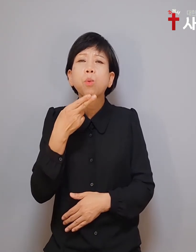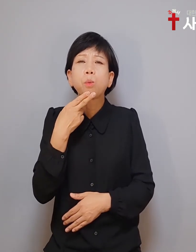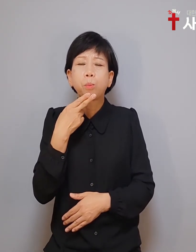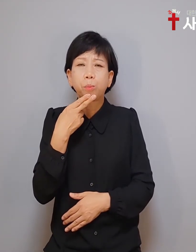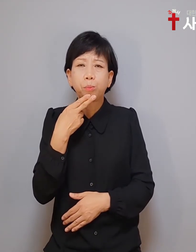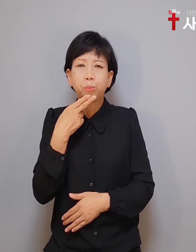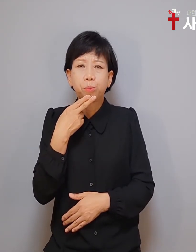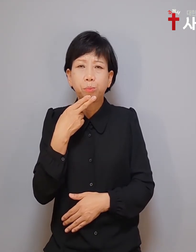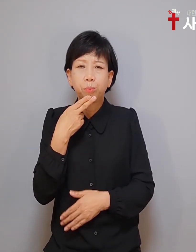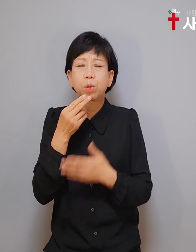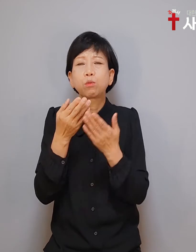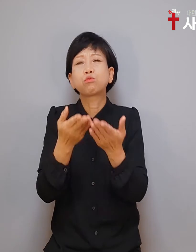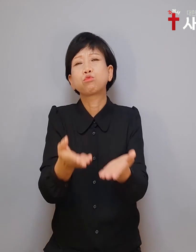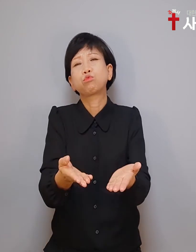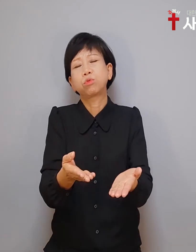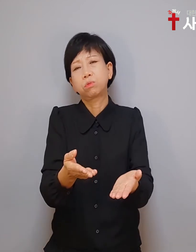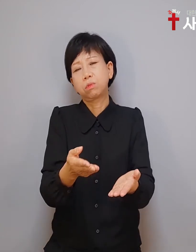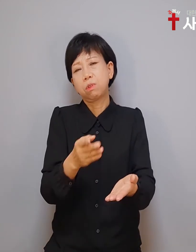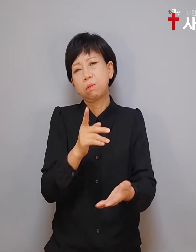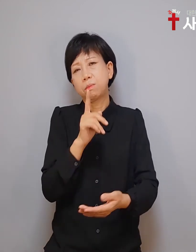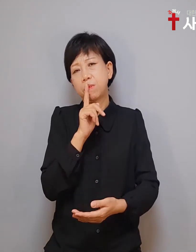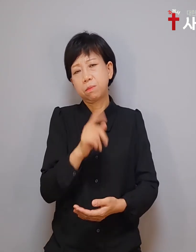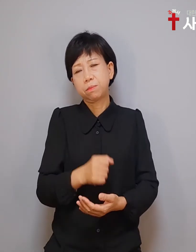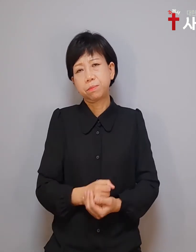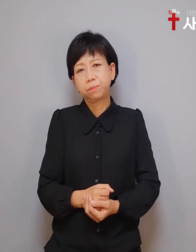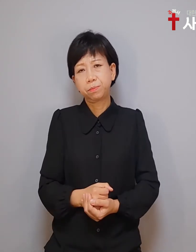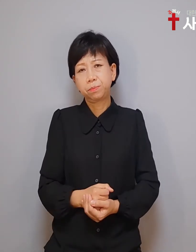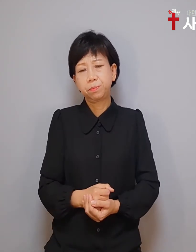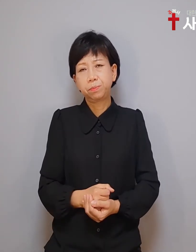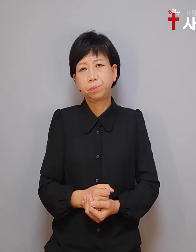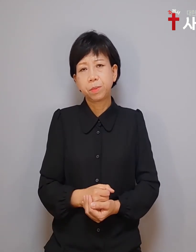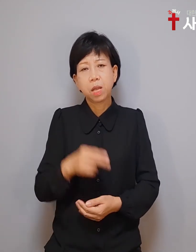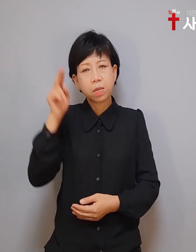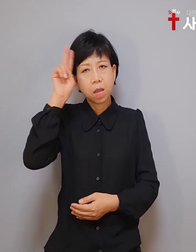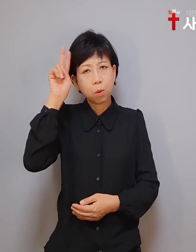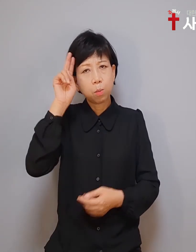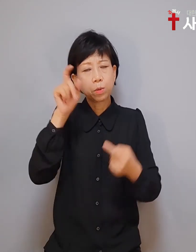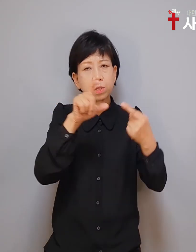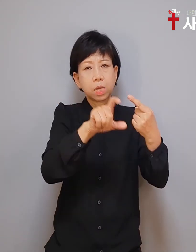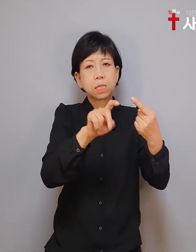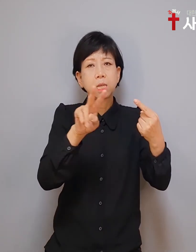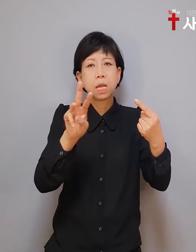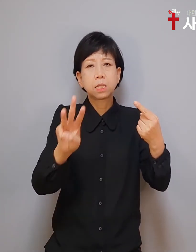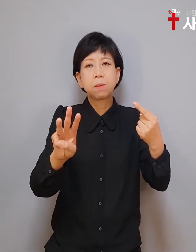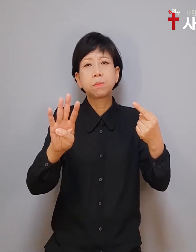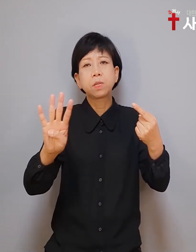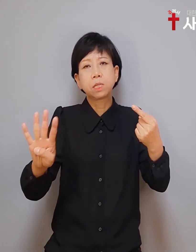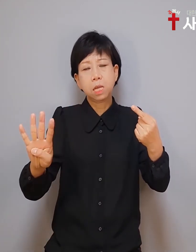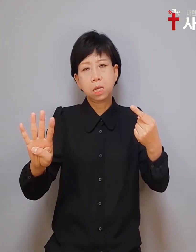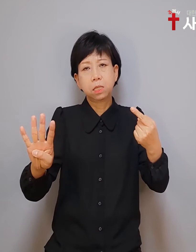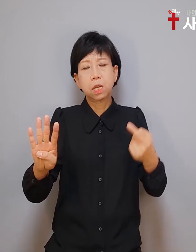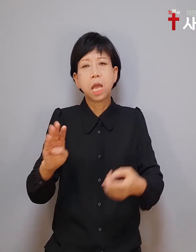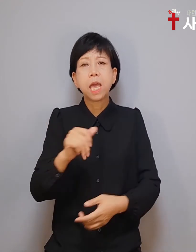함이라. 아멘. 3절과 4절에 인내라는 말씀이 계속 등장을 하는 거죠.